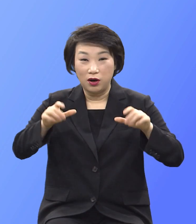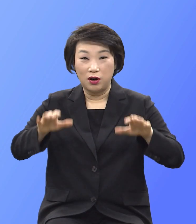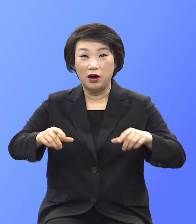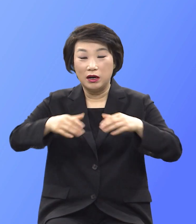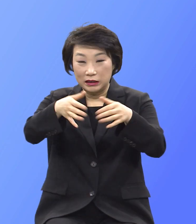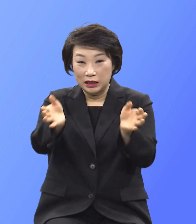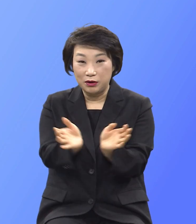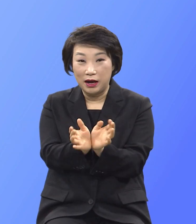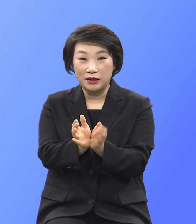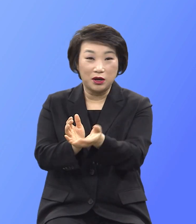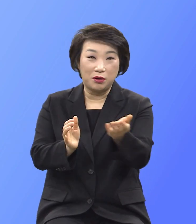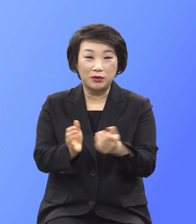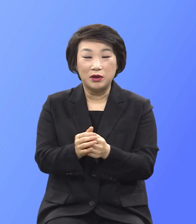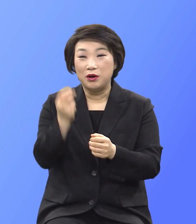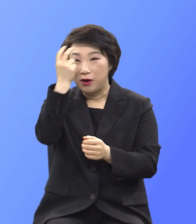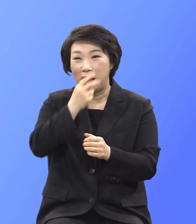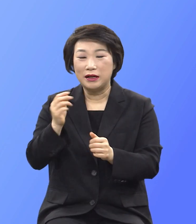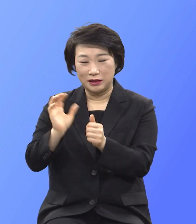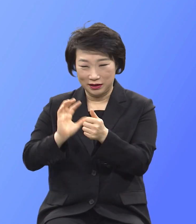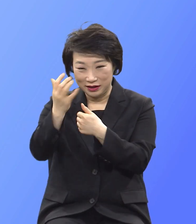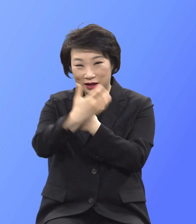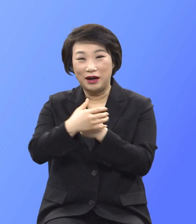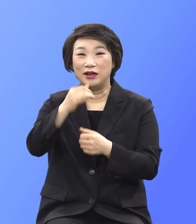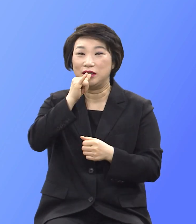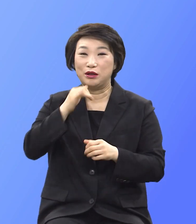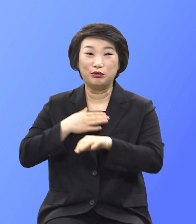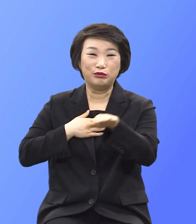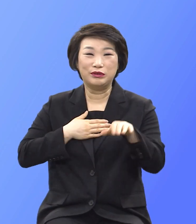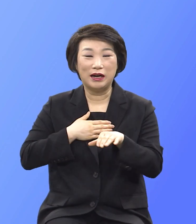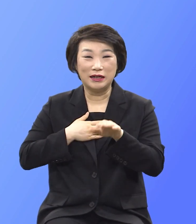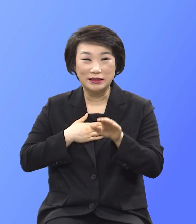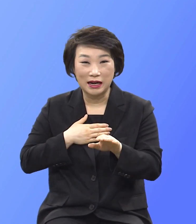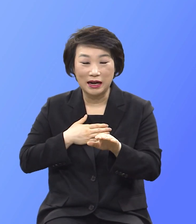통해서 기관을 통해서 관리를 하고 우리가